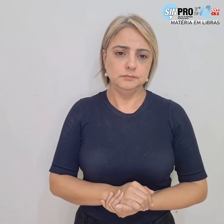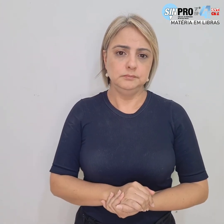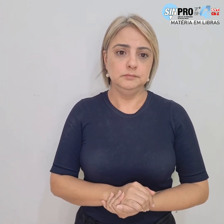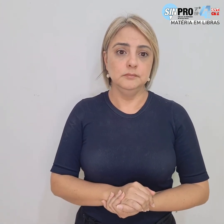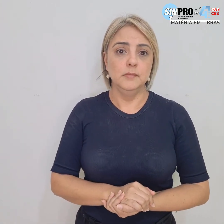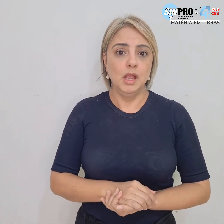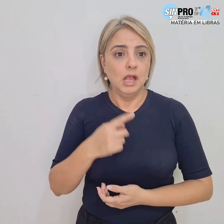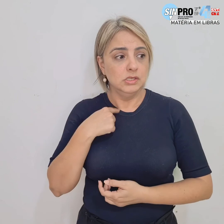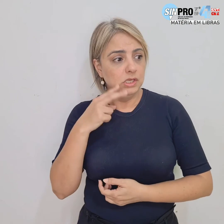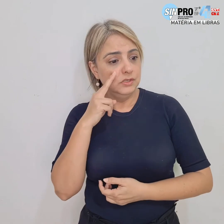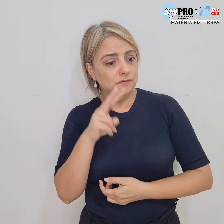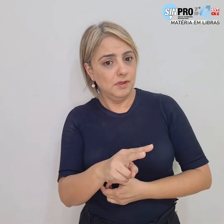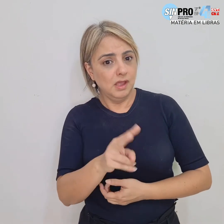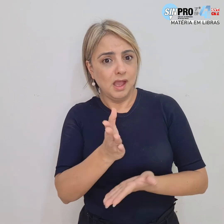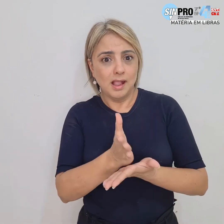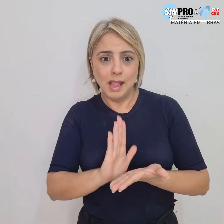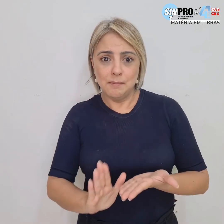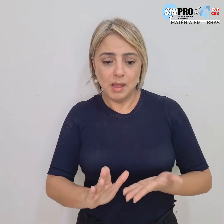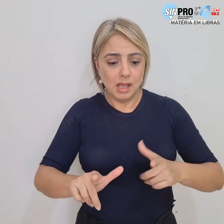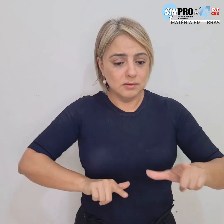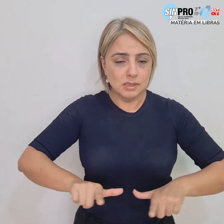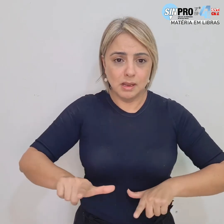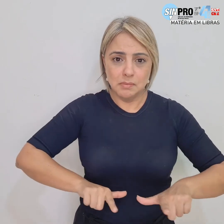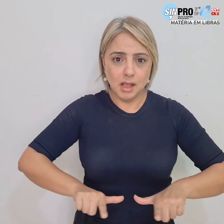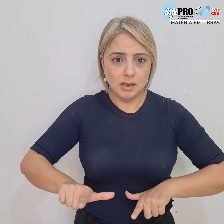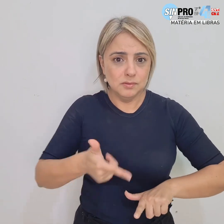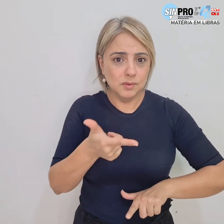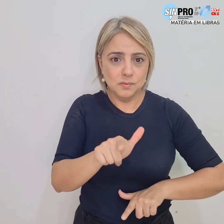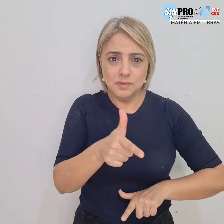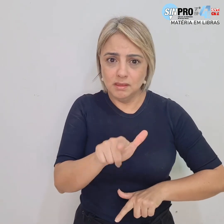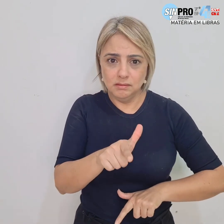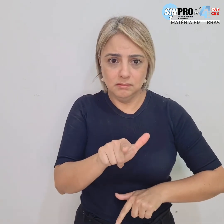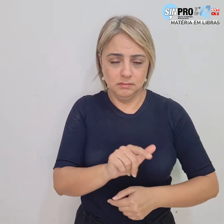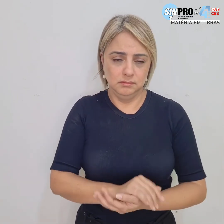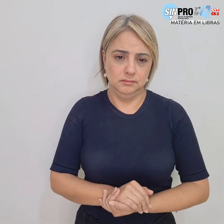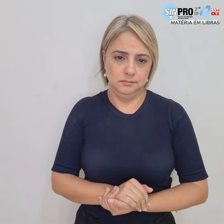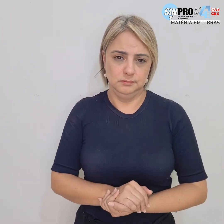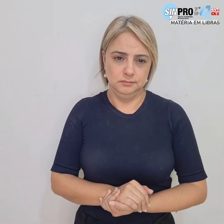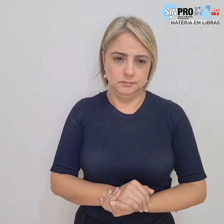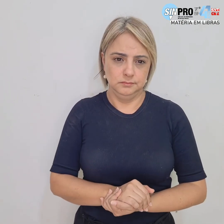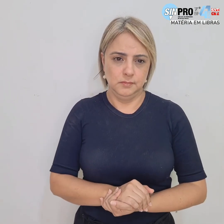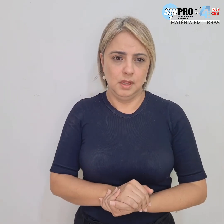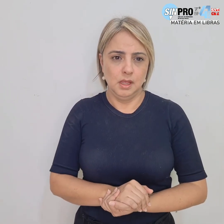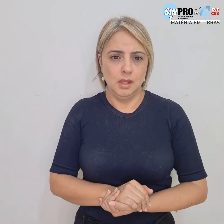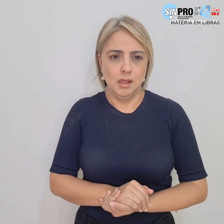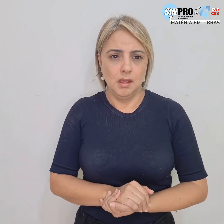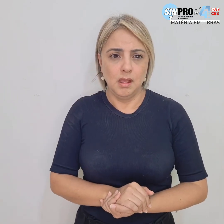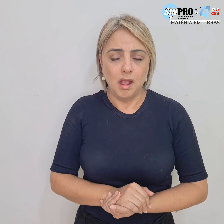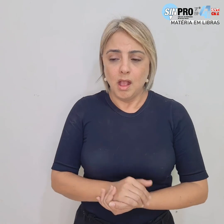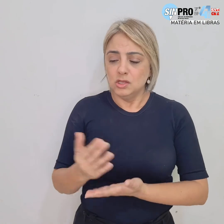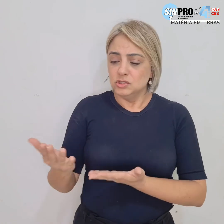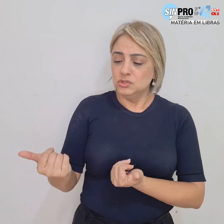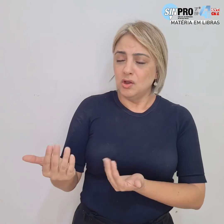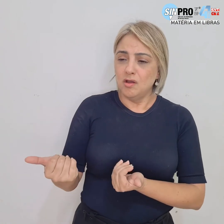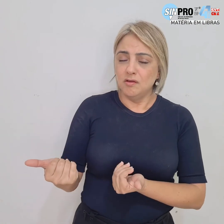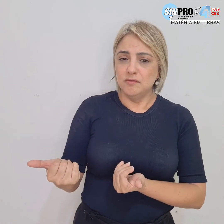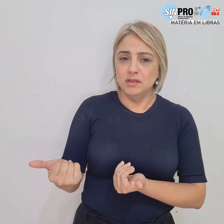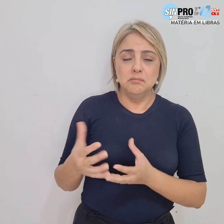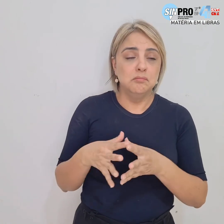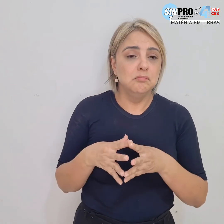Estamos vendo a destruição do mercado de trabalho, o desalento da juventude,